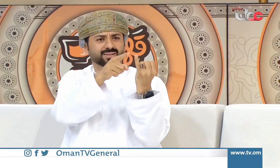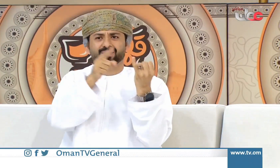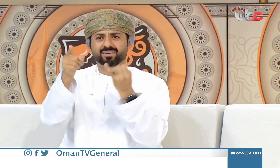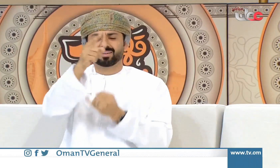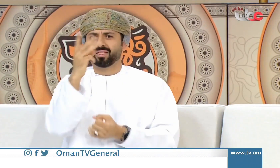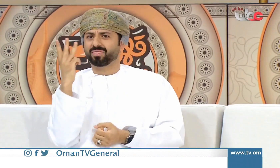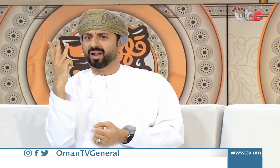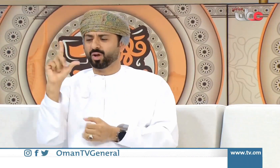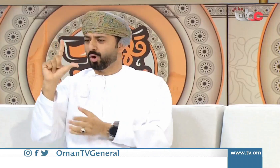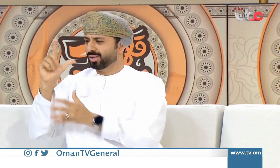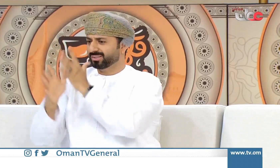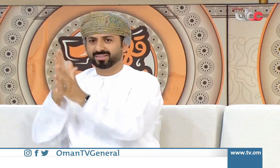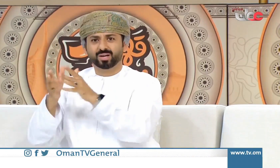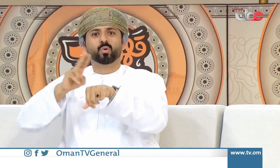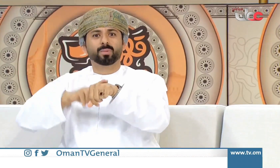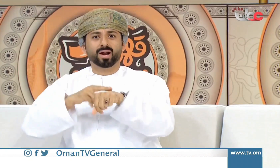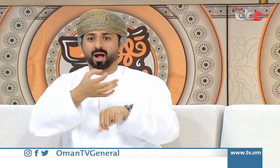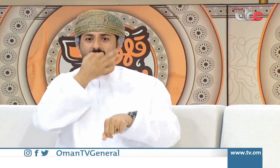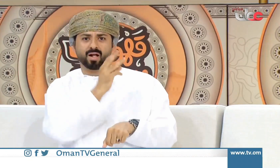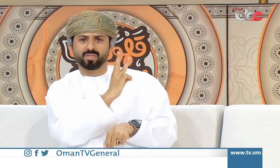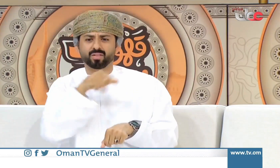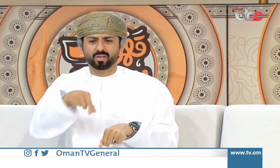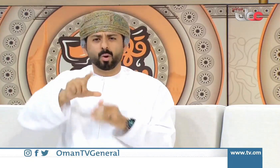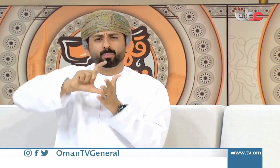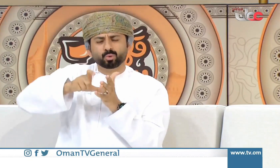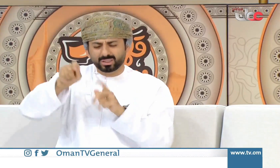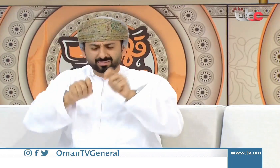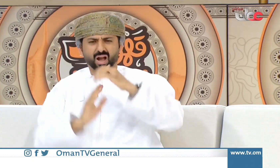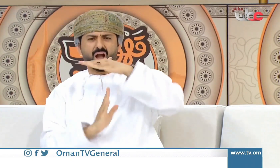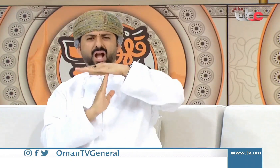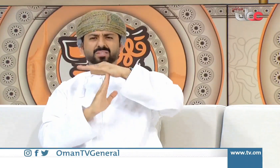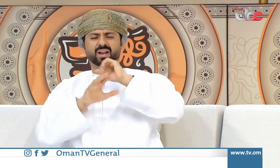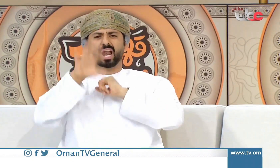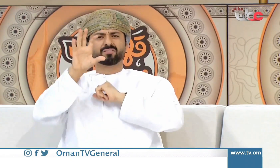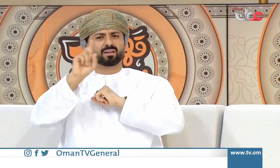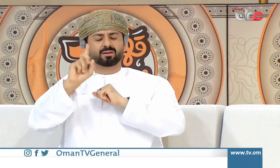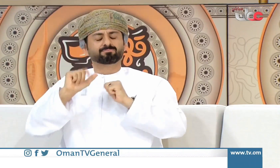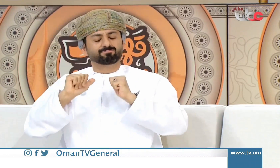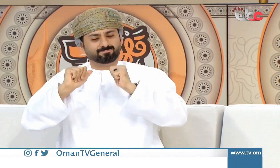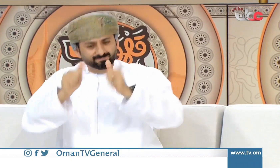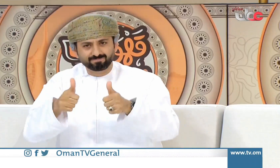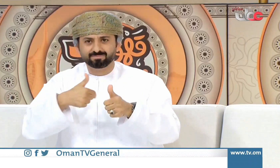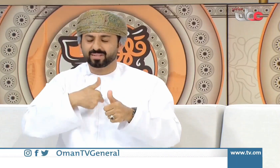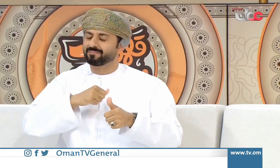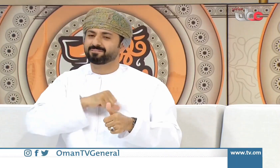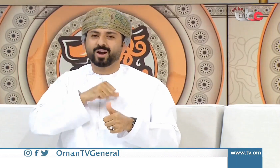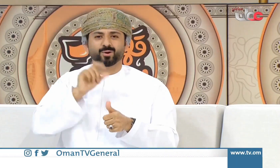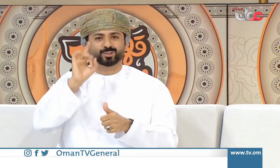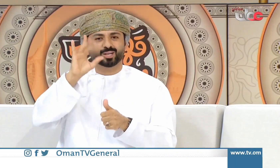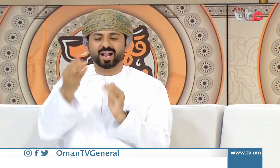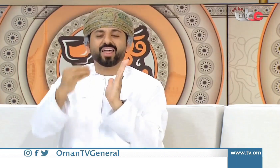جدا في هذه الحلقة التي طبعا فيها تحدي كثير، فيها متحدثين اثنين ومترجمين اثنين ومترجم